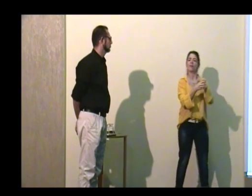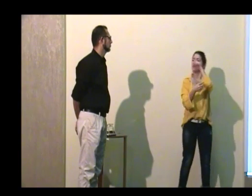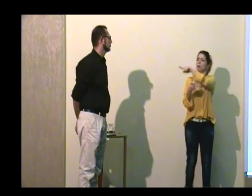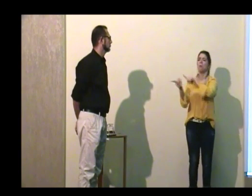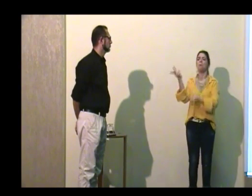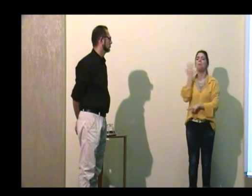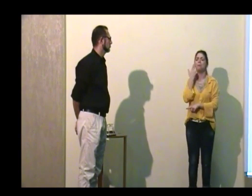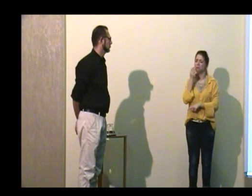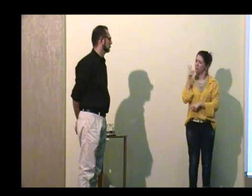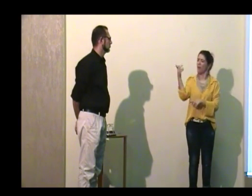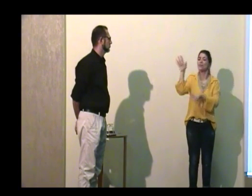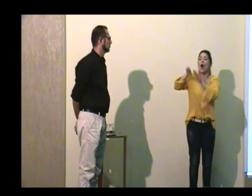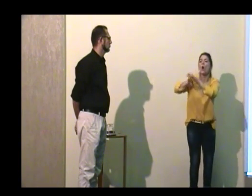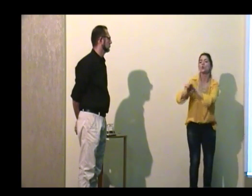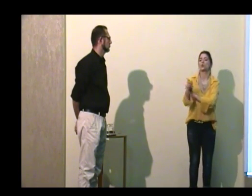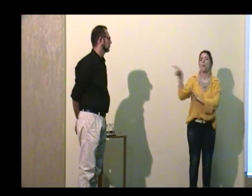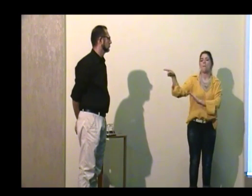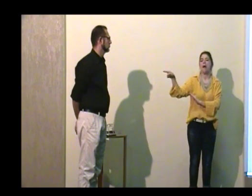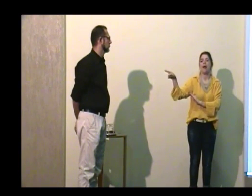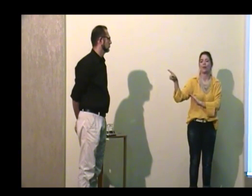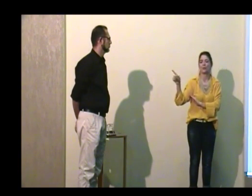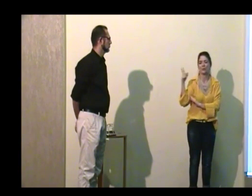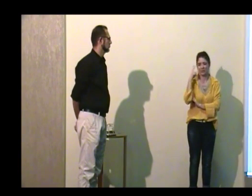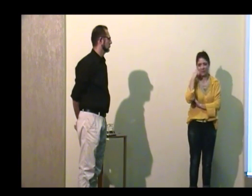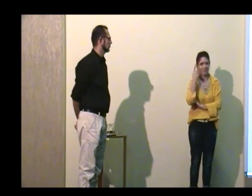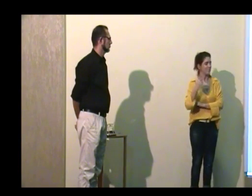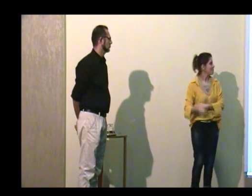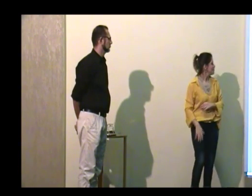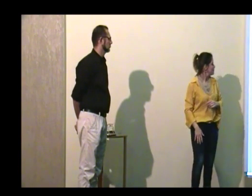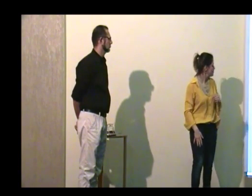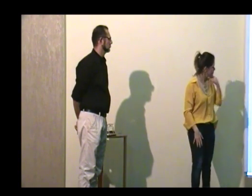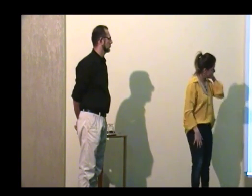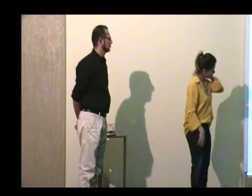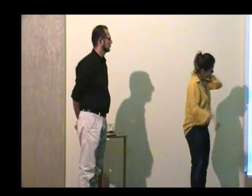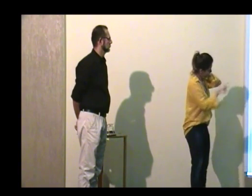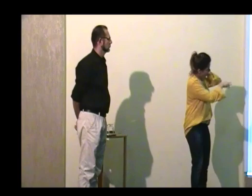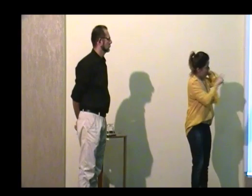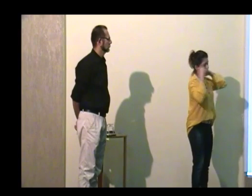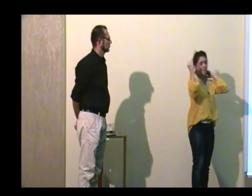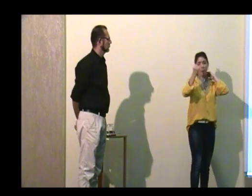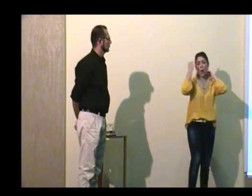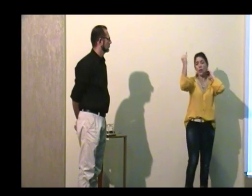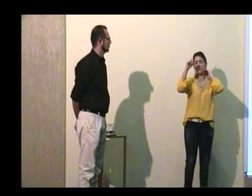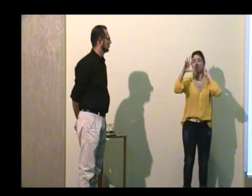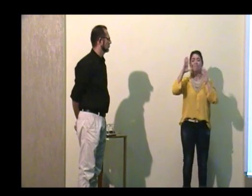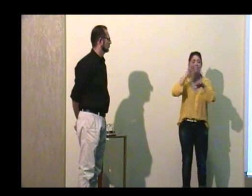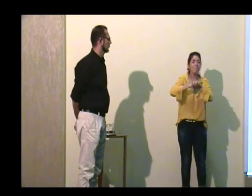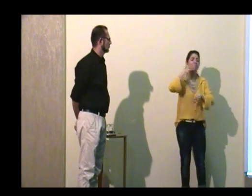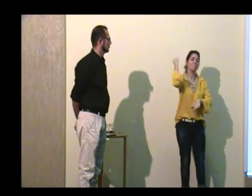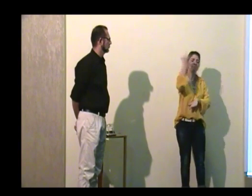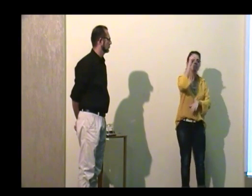de necessidade de mais açúcar por causa do diabetes.